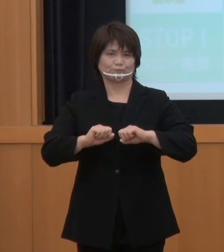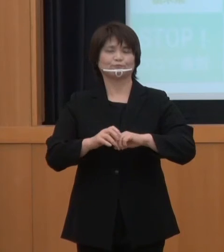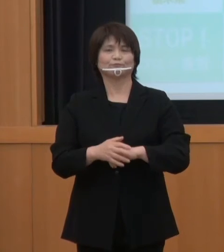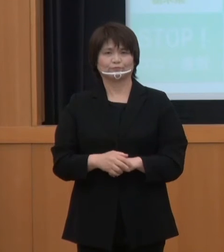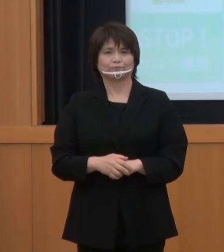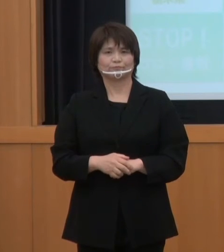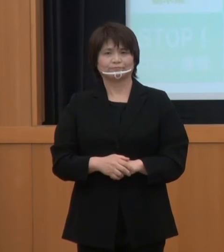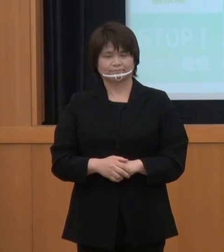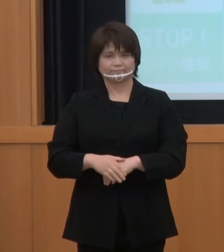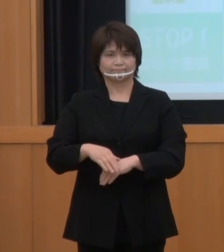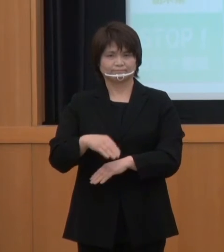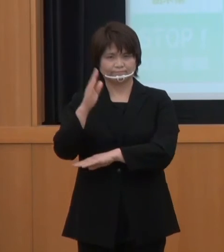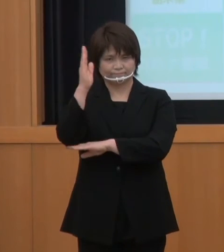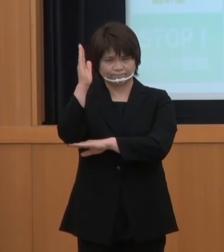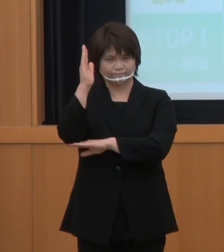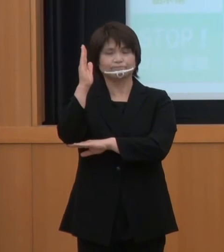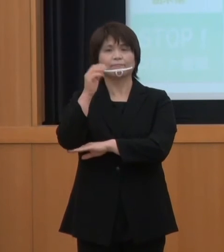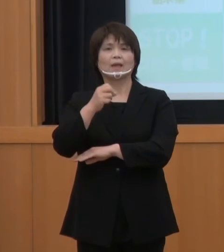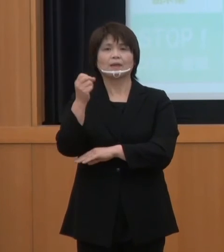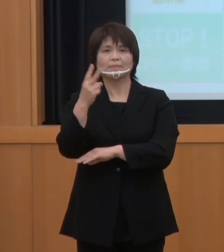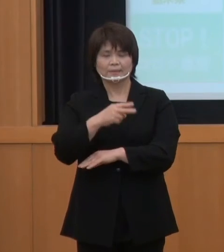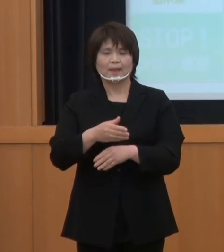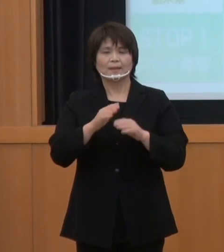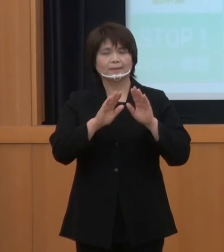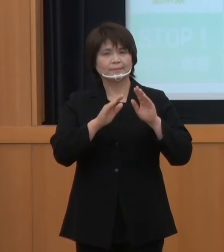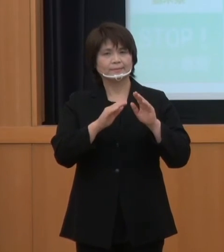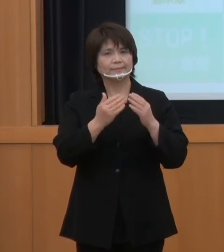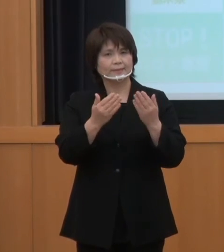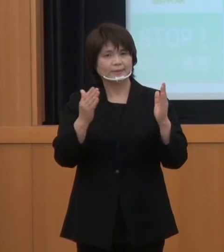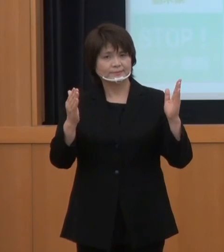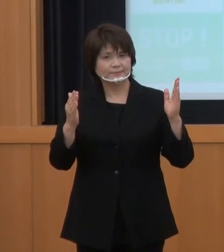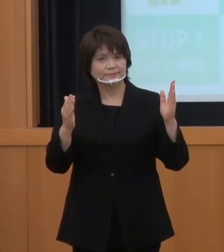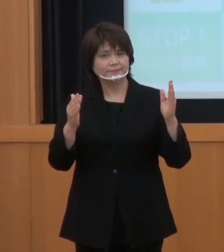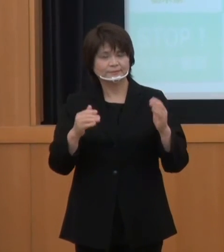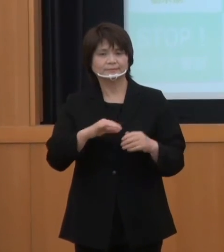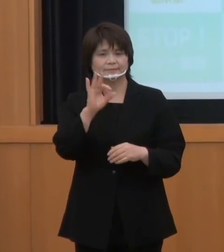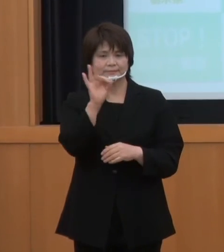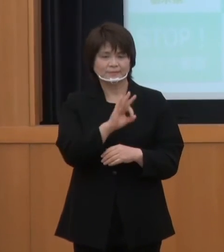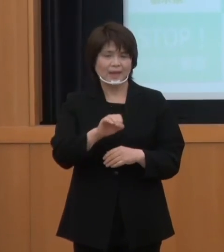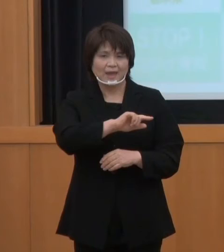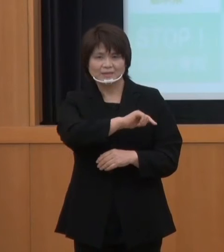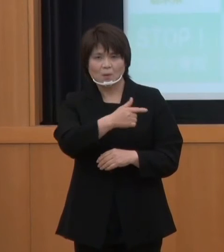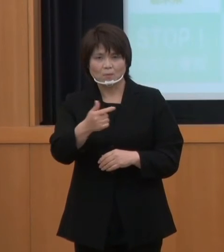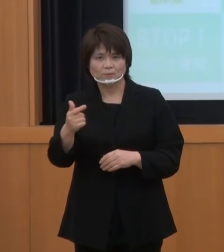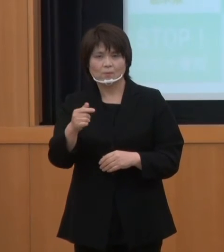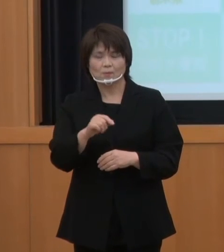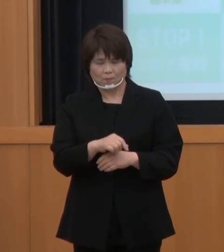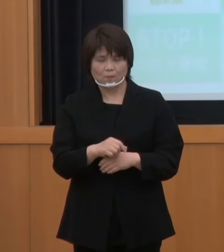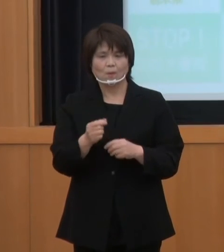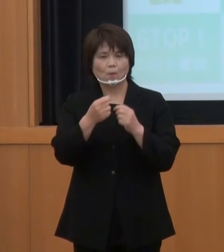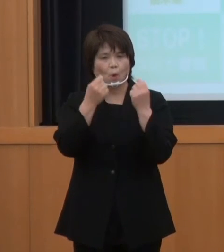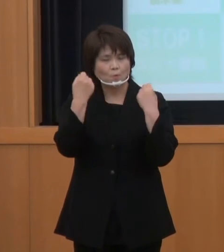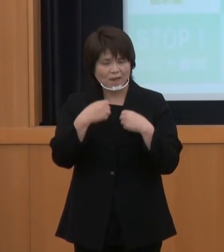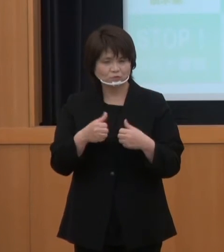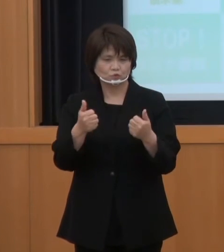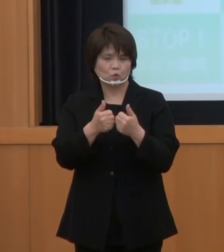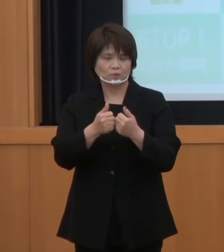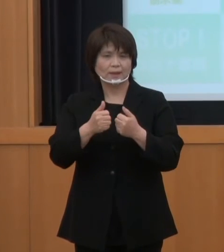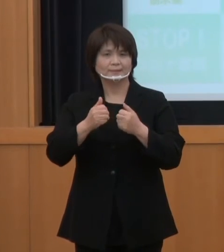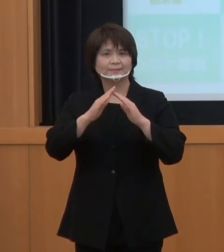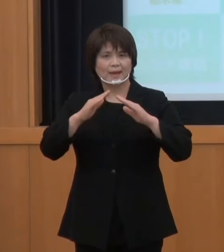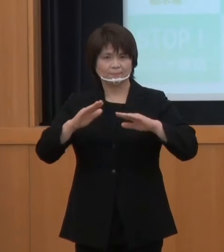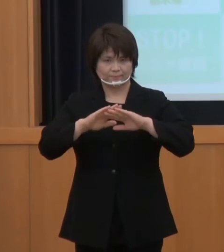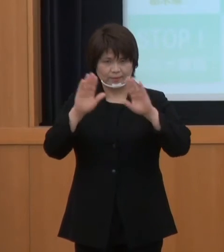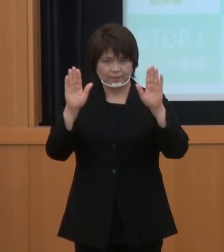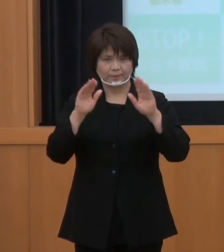基調講演や展示ソリューションに関する個別相談会なども行うこととしております